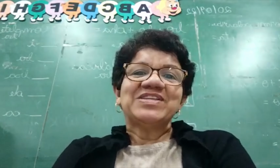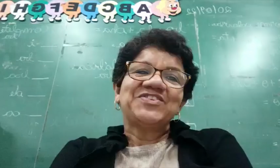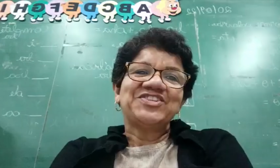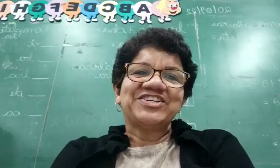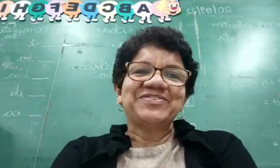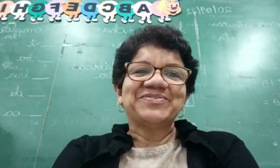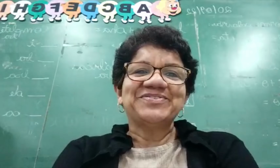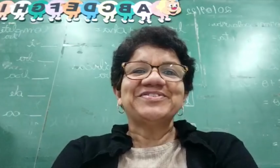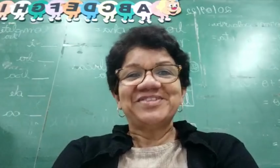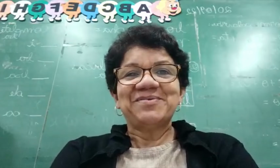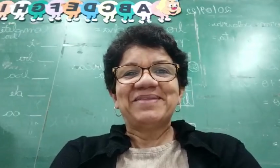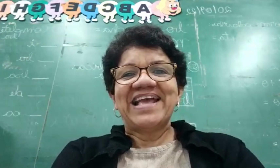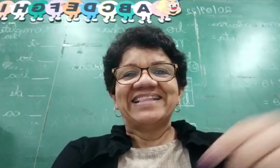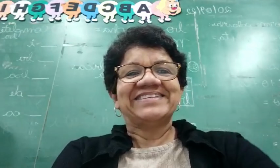Boa sorte a todos e obrigada.